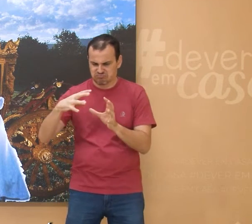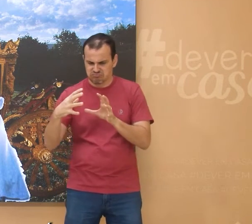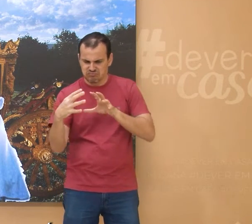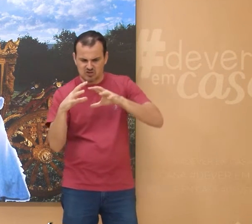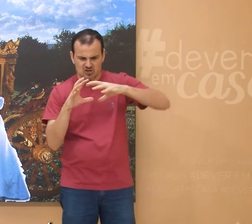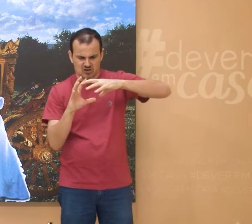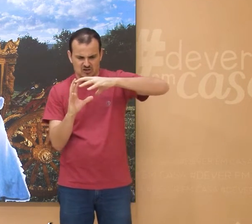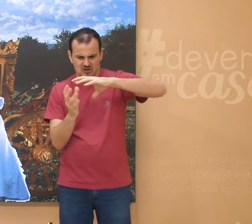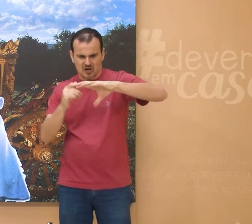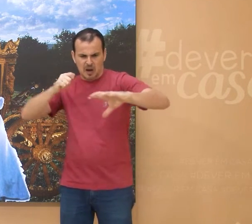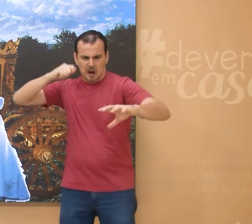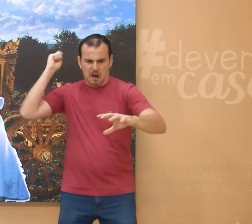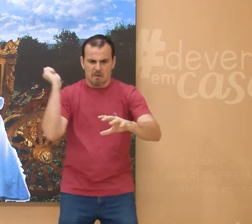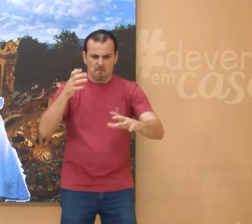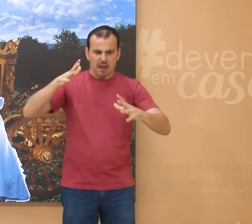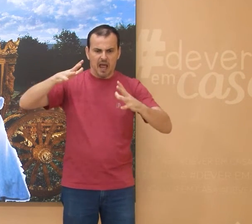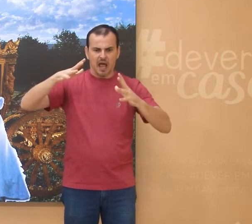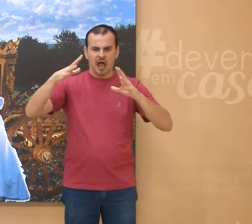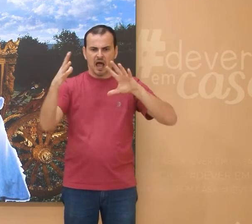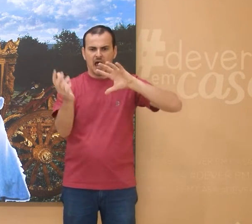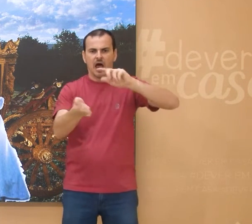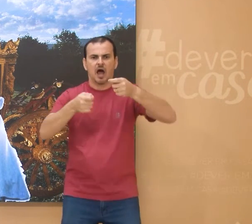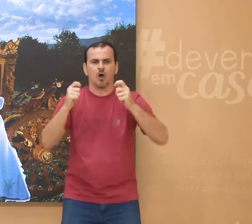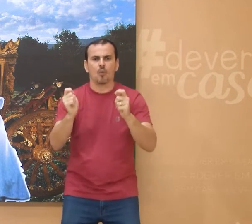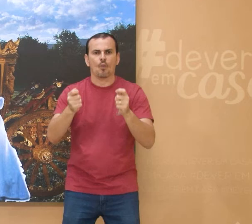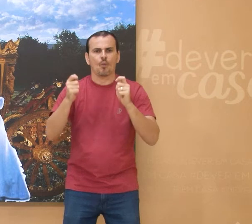Transformou uma abóbora em carruagem.